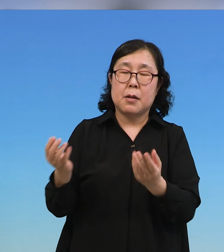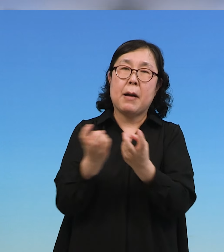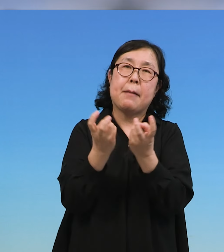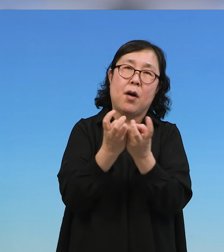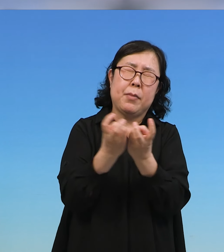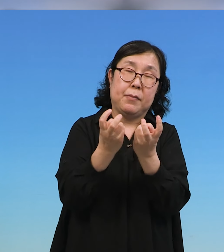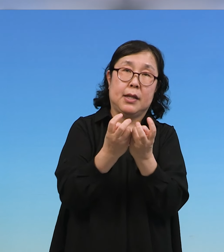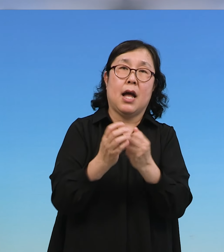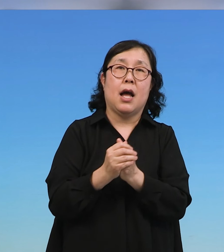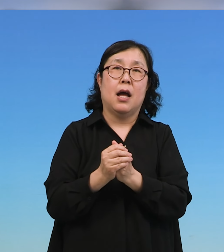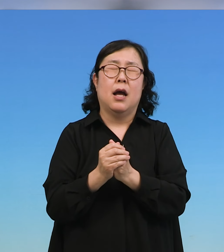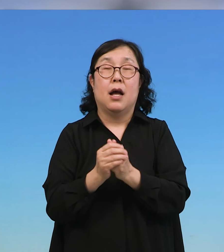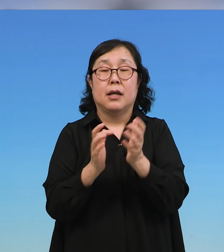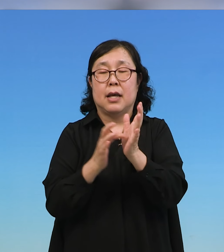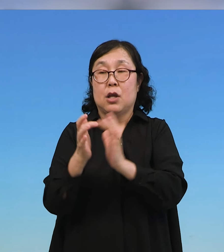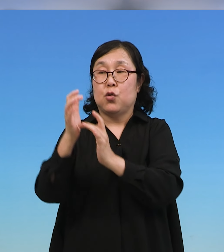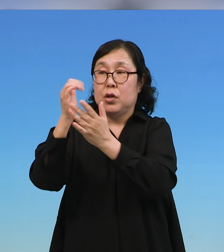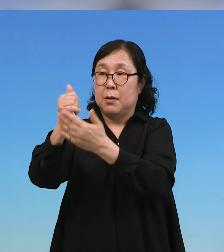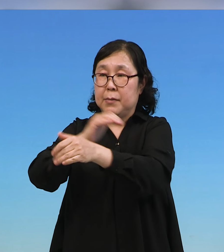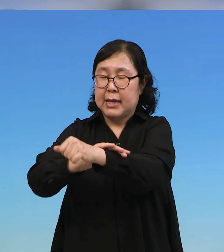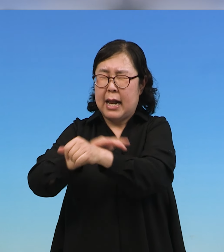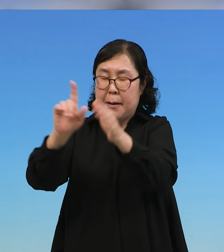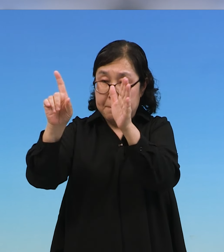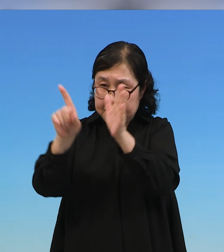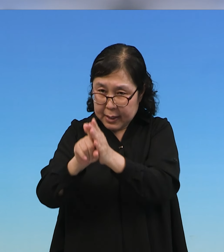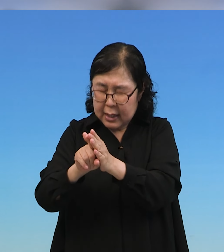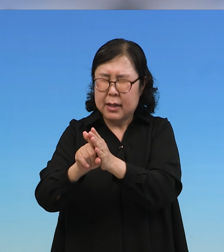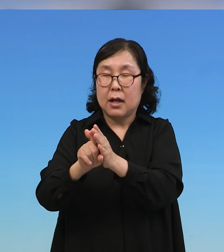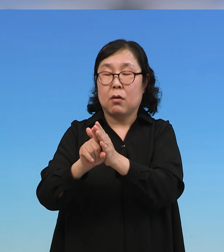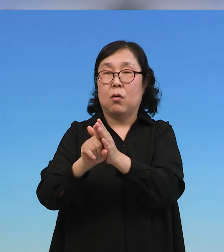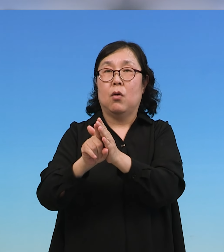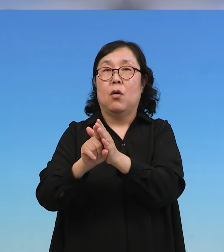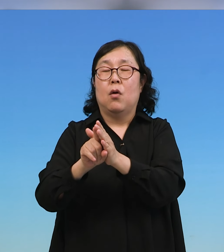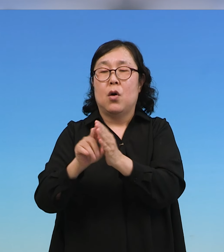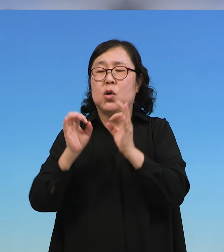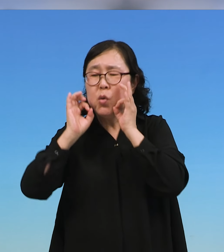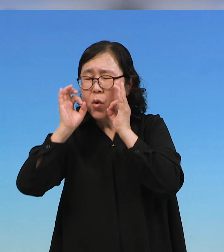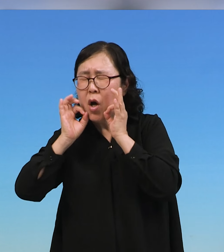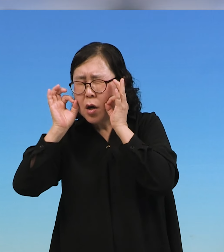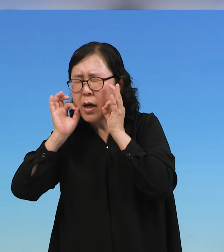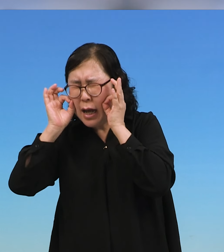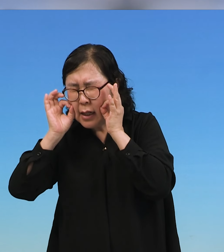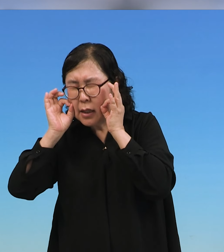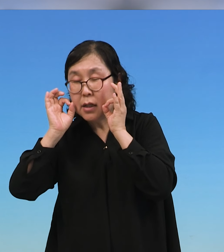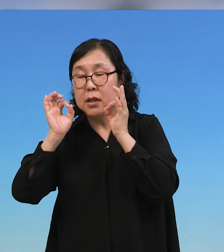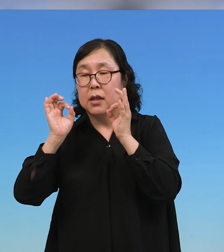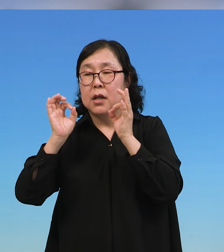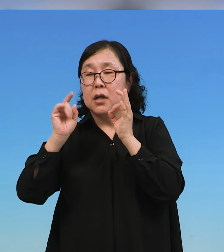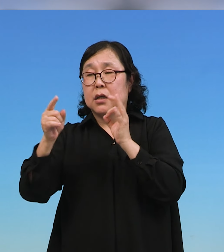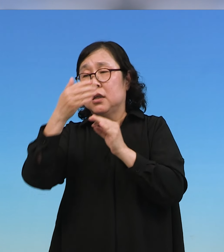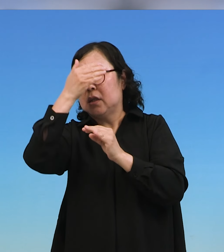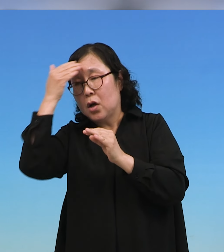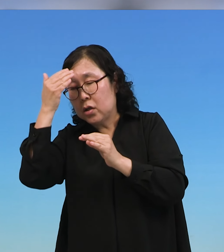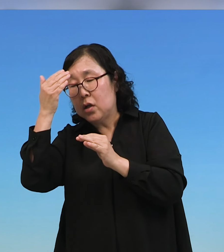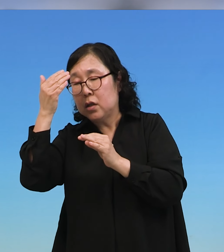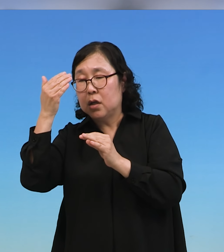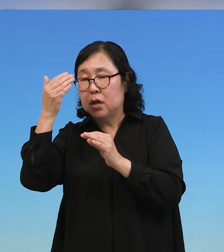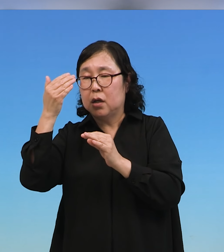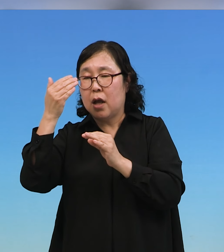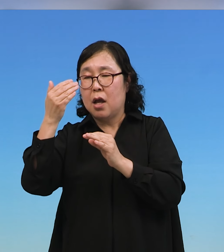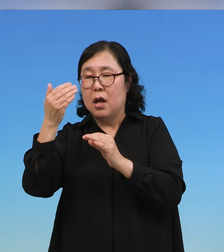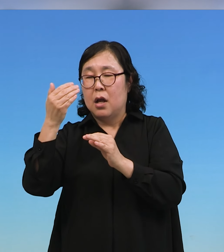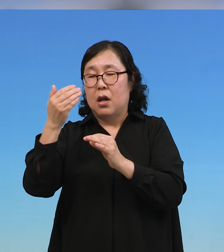믿어보겠다고 저렇게 애쓰는 청년들 힘 빠지게 하는 일은 하지 않으려고 애쓰는 것, 이게